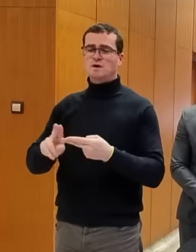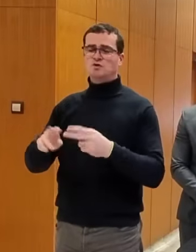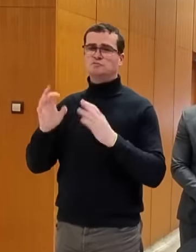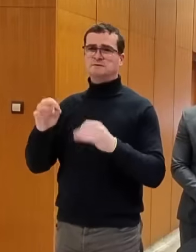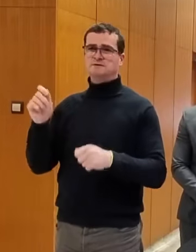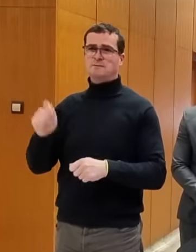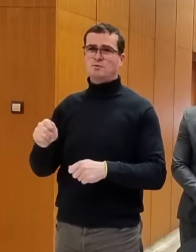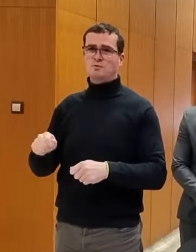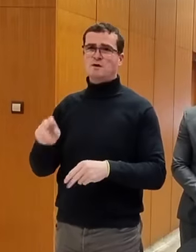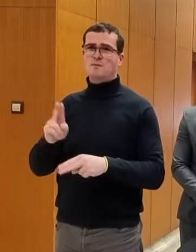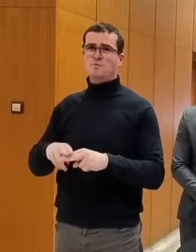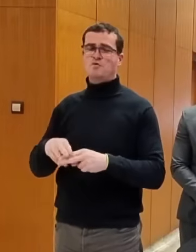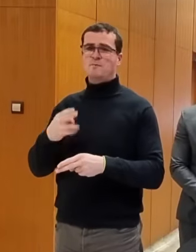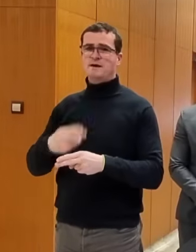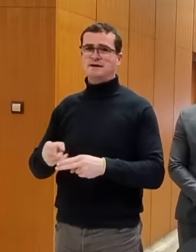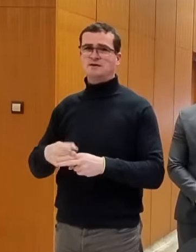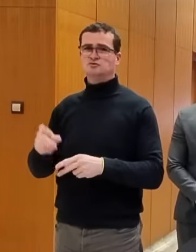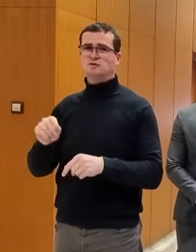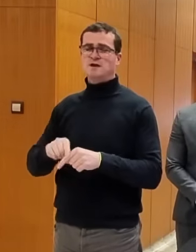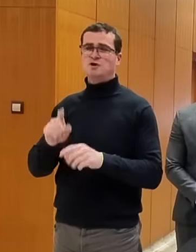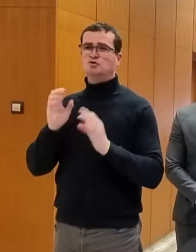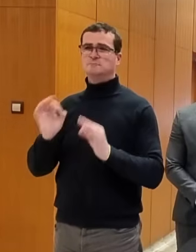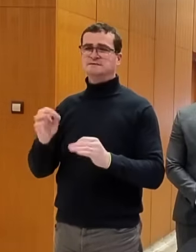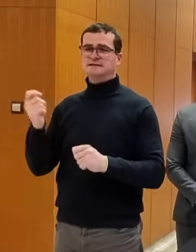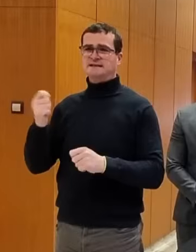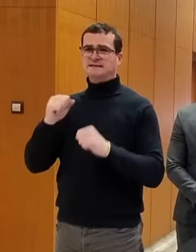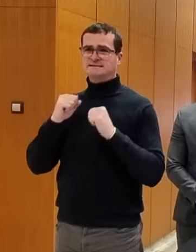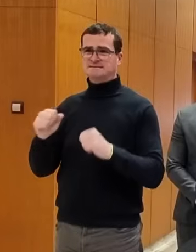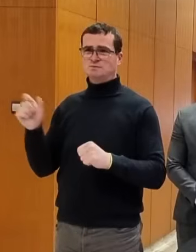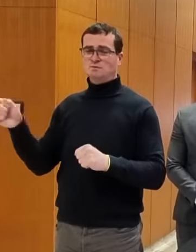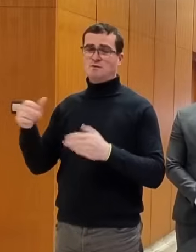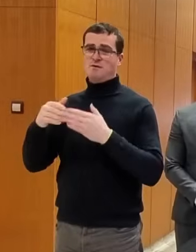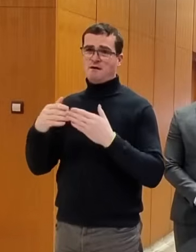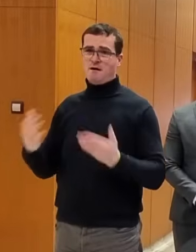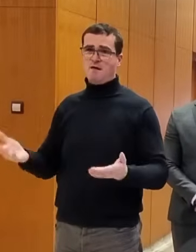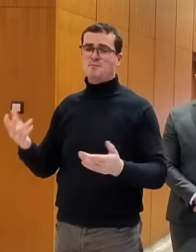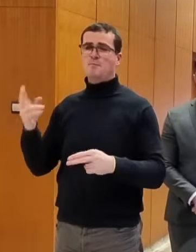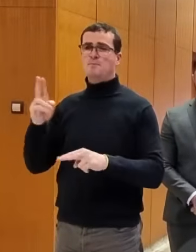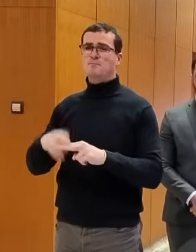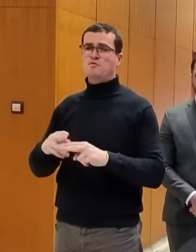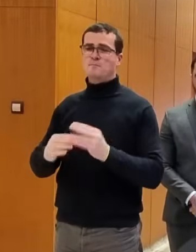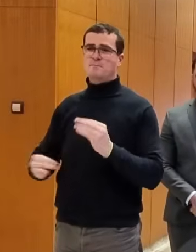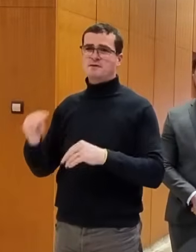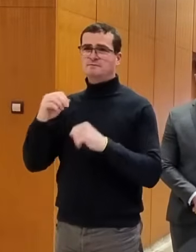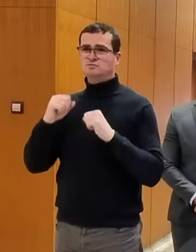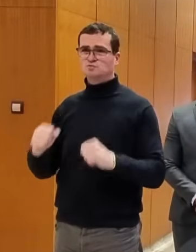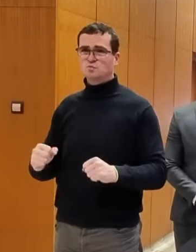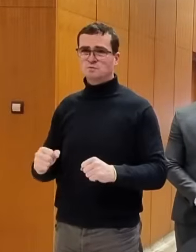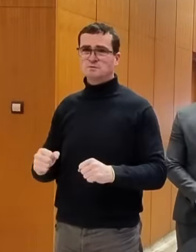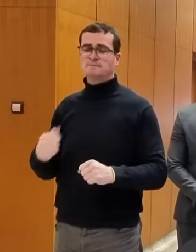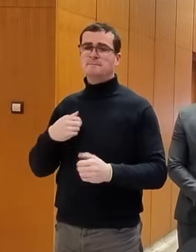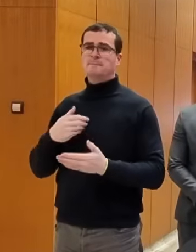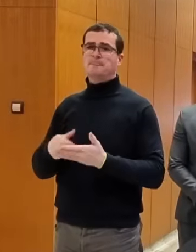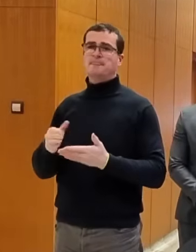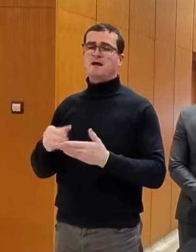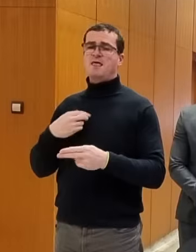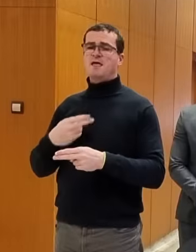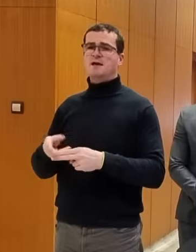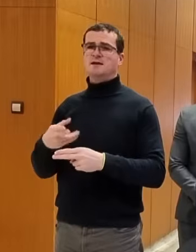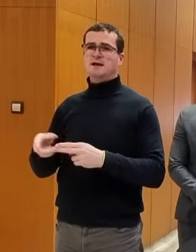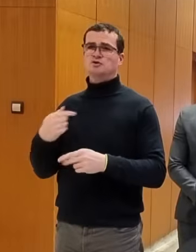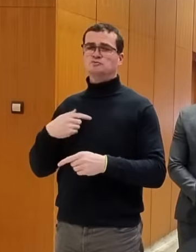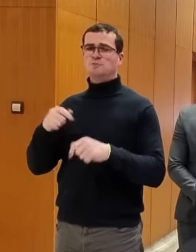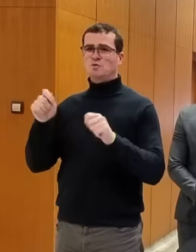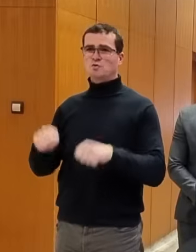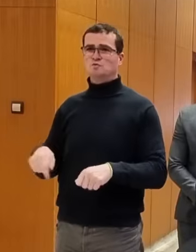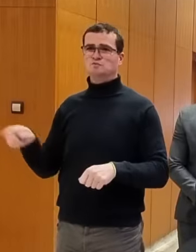špeciálnej prokuratúry a potom riešené na špecializovanom trestnom súde, respektíve následne na najvyššom súde. A ďalej reagujeme